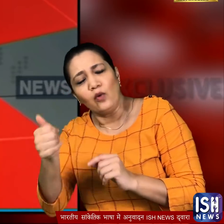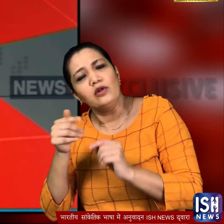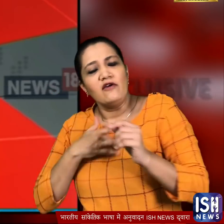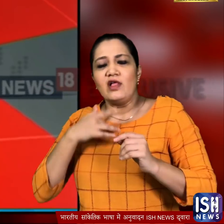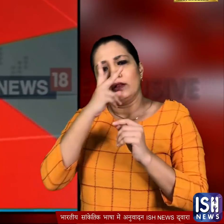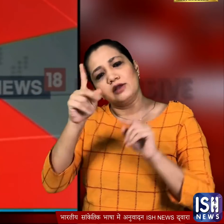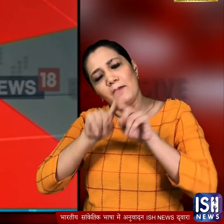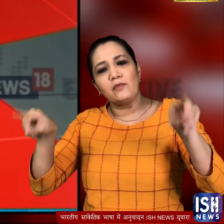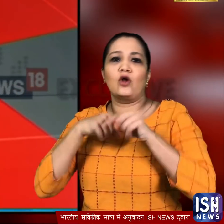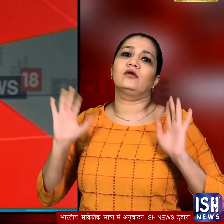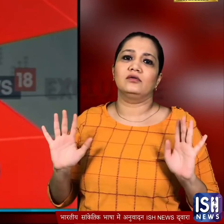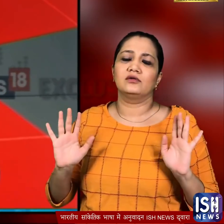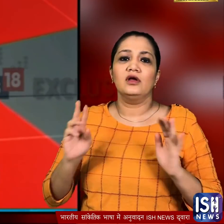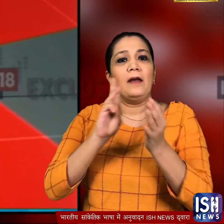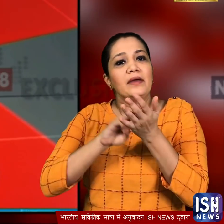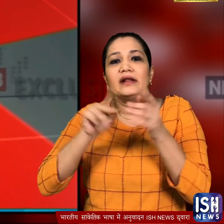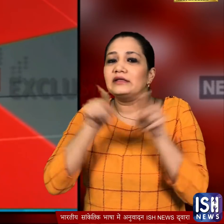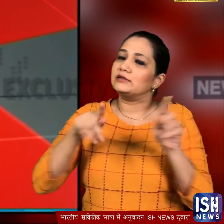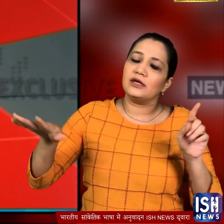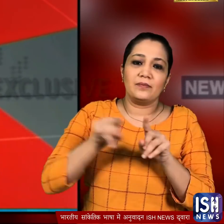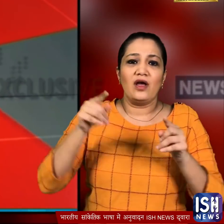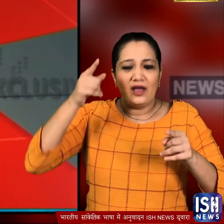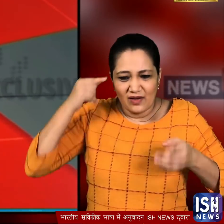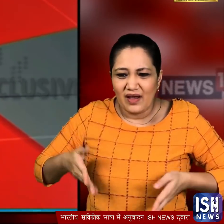काम भी गुना बन जाता है और मेरट में वही हुआ जहां फुटपात पर रहने वाले